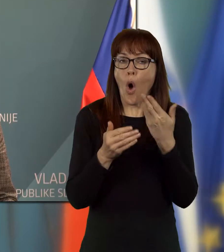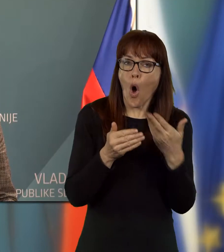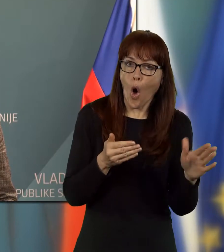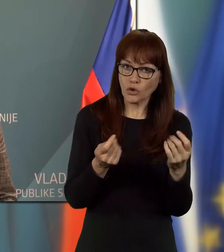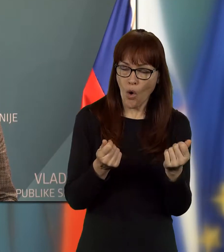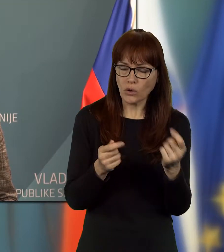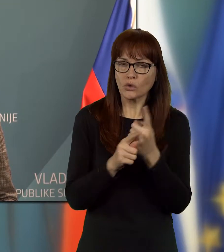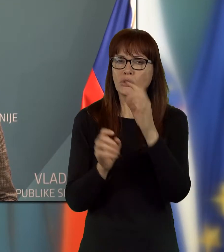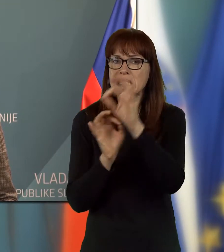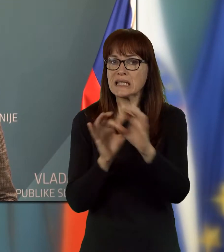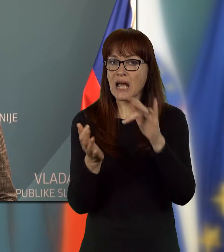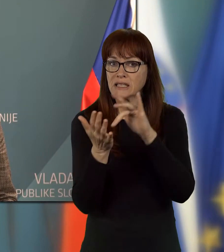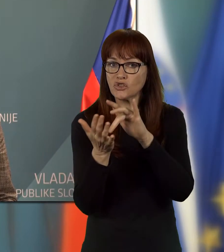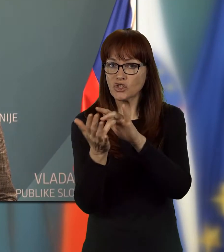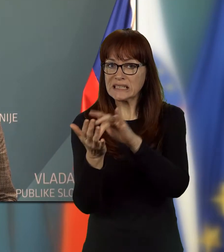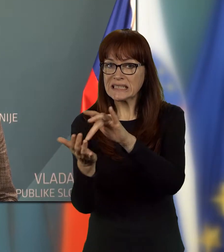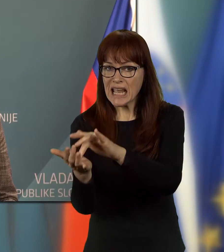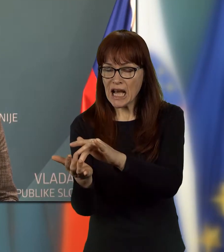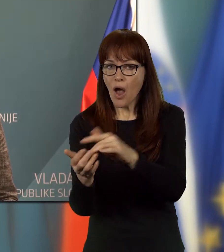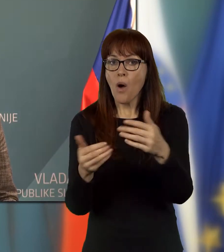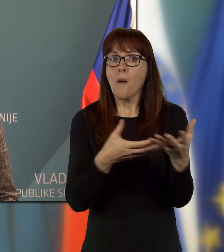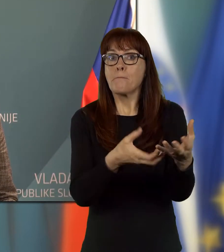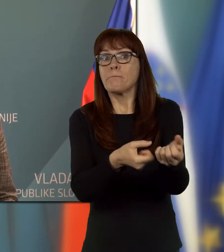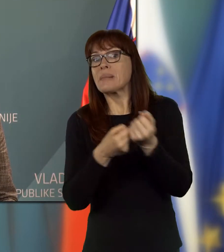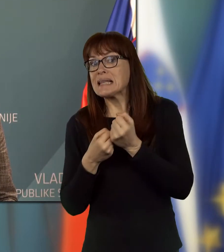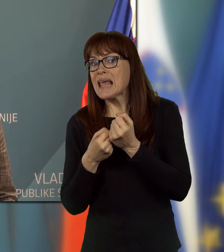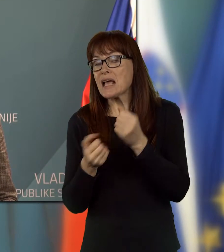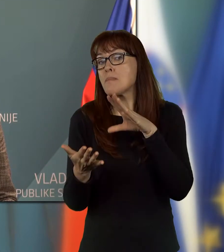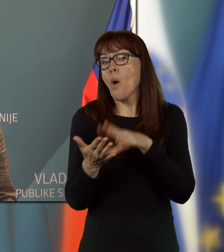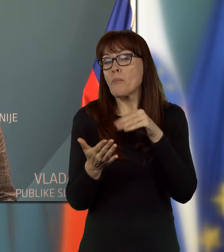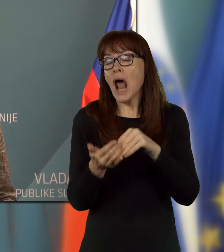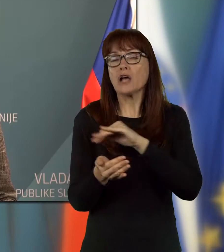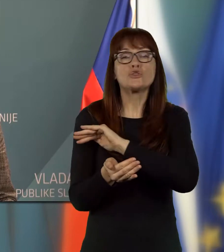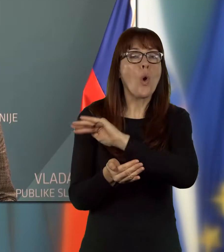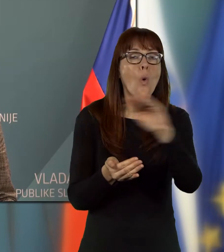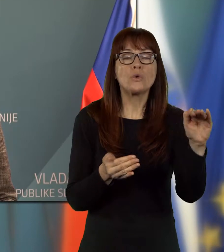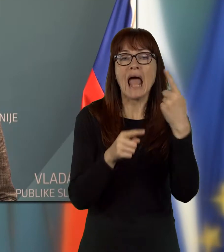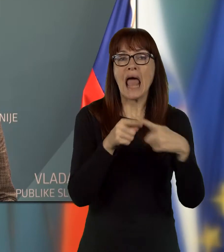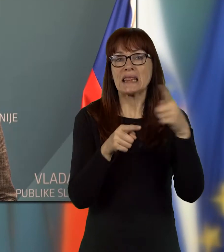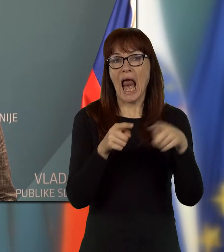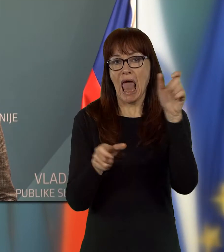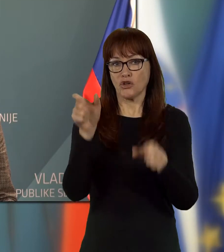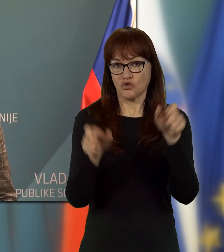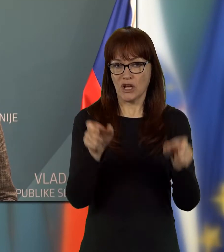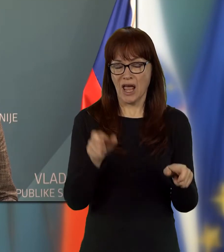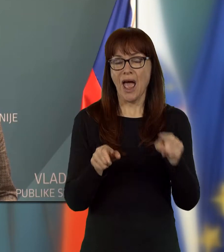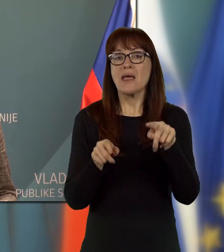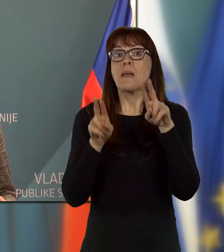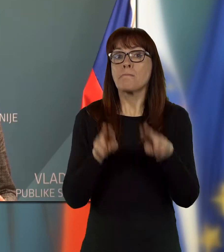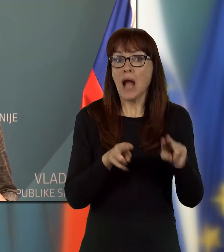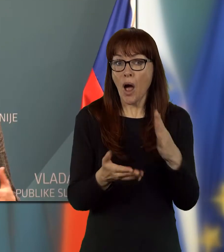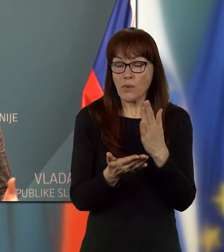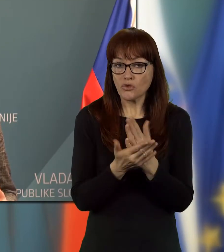prihodkov in odhodkov in pa tudi strateških ciljev pa pritegnemo praktično vse deležnike, ki